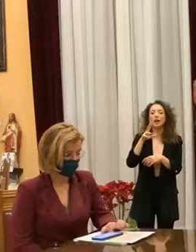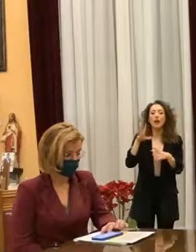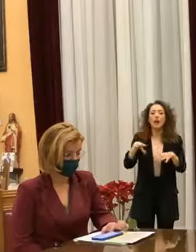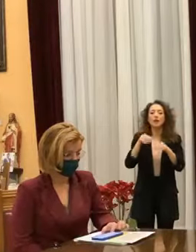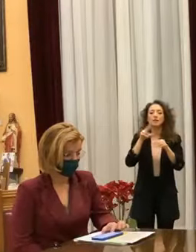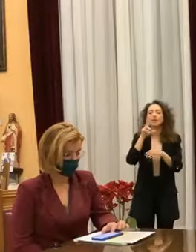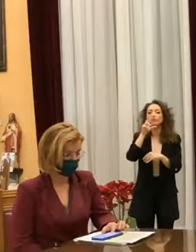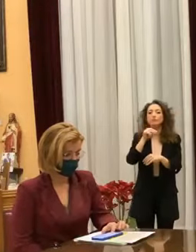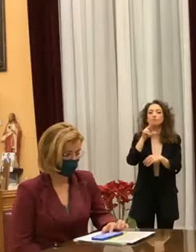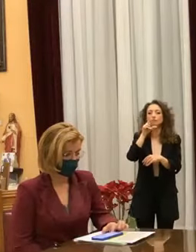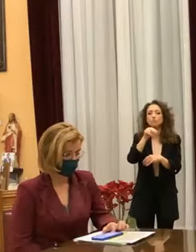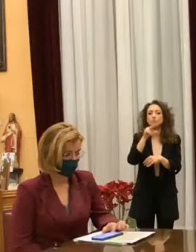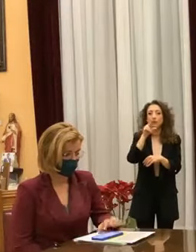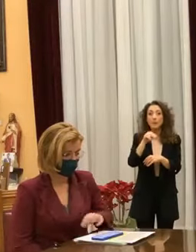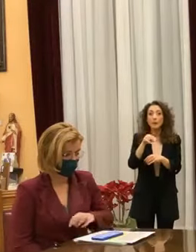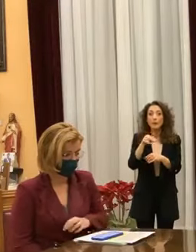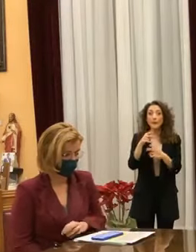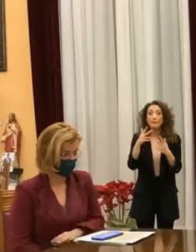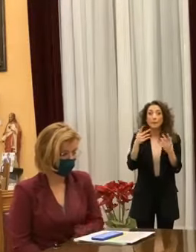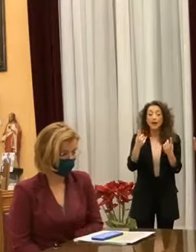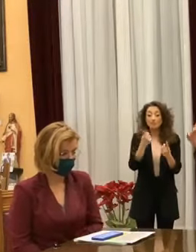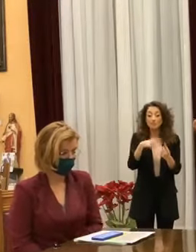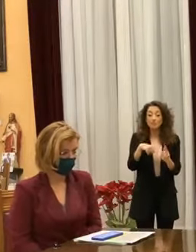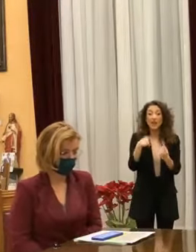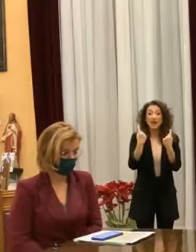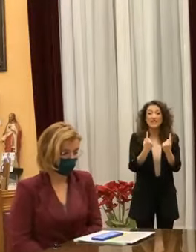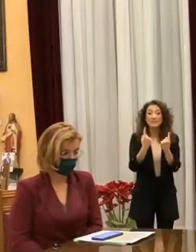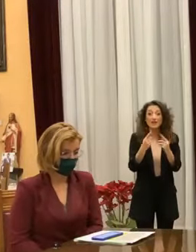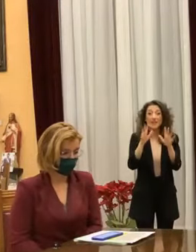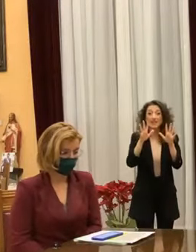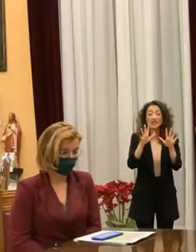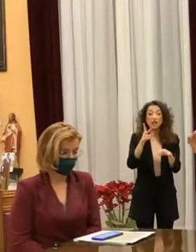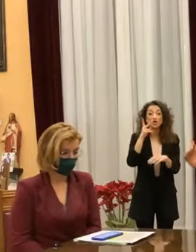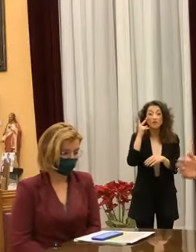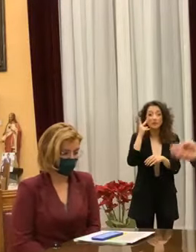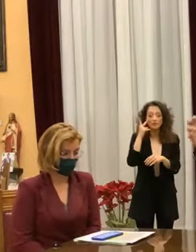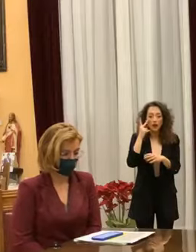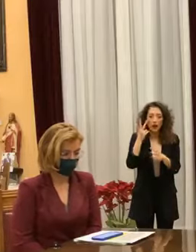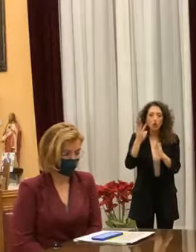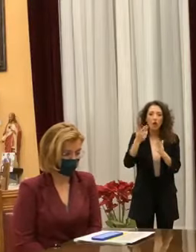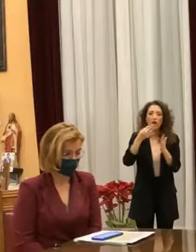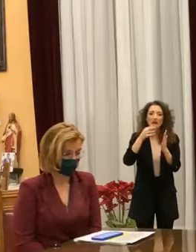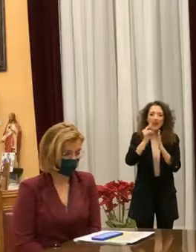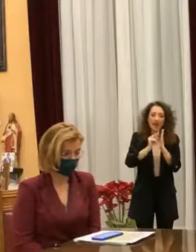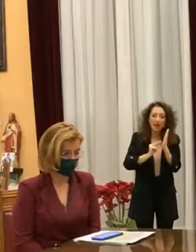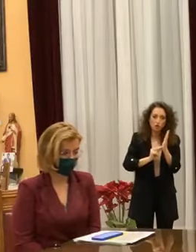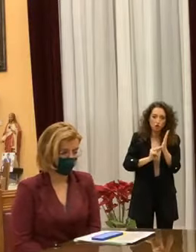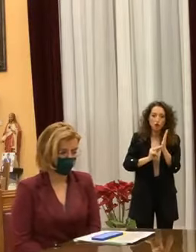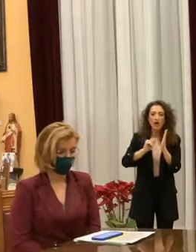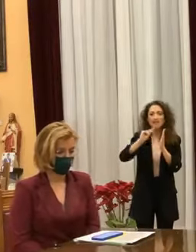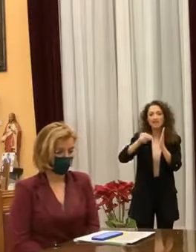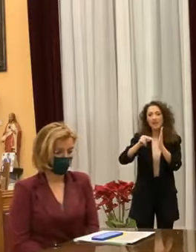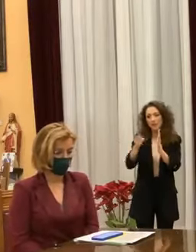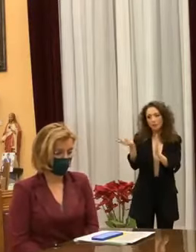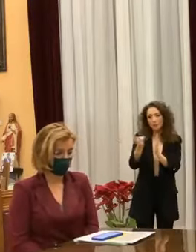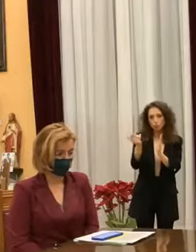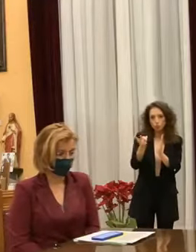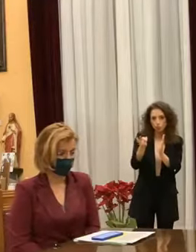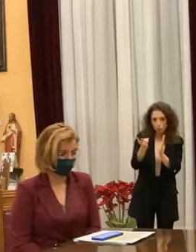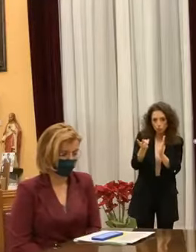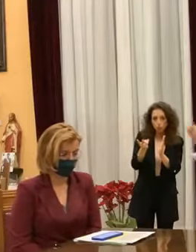abbiamo dovuto aspettare il 10 febbraio per una relazione a firma congiunta dei vari direttori generali per controdedurre ancora